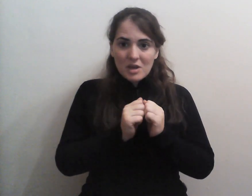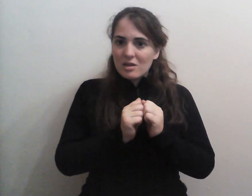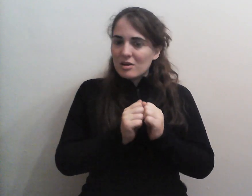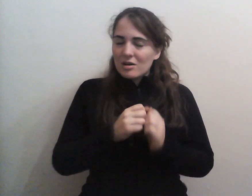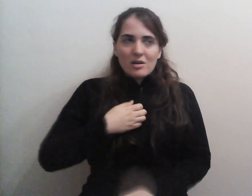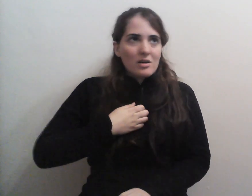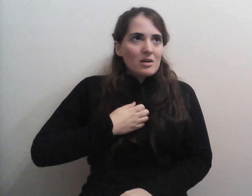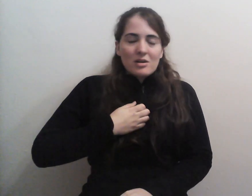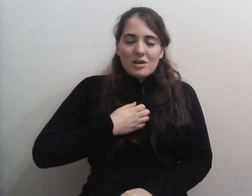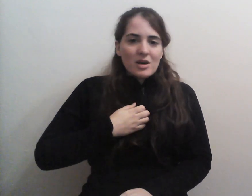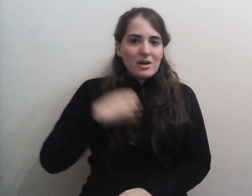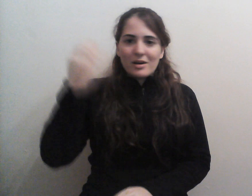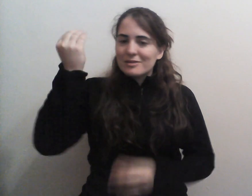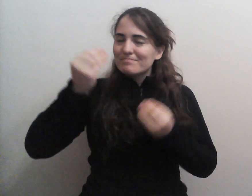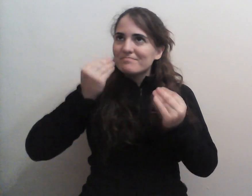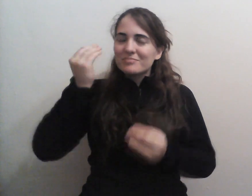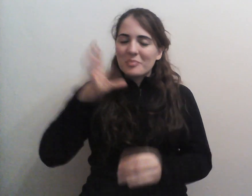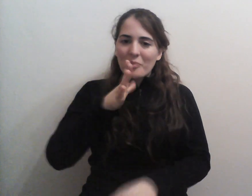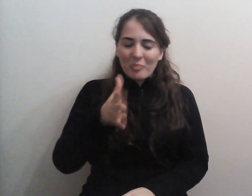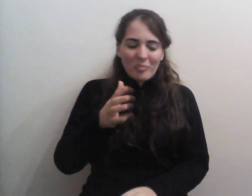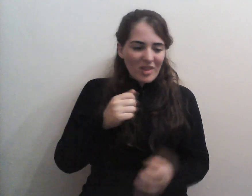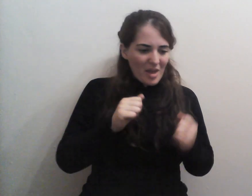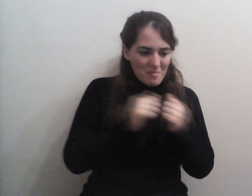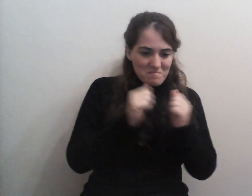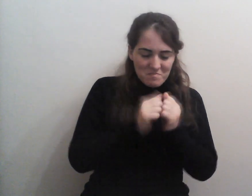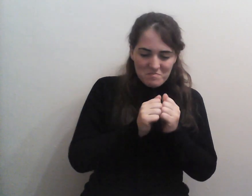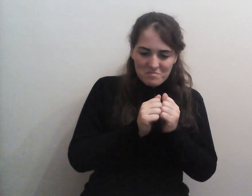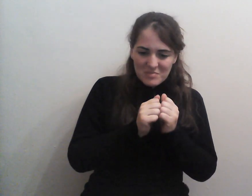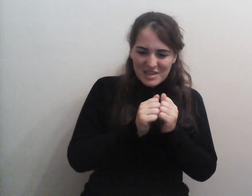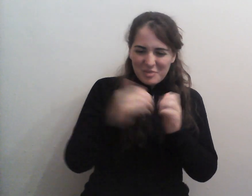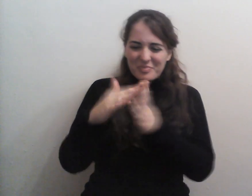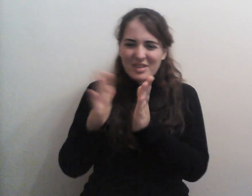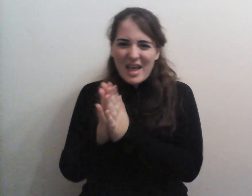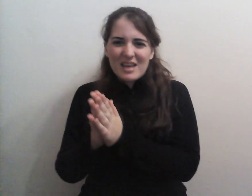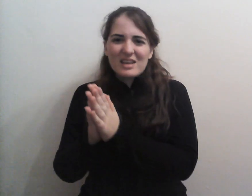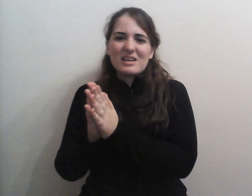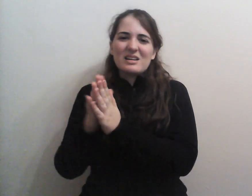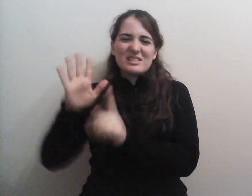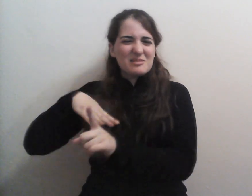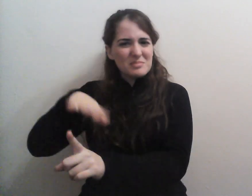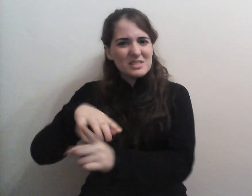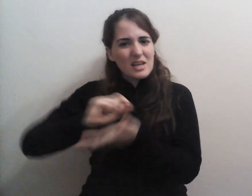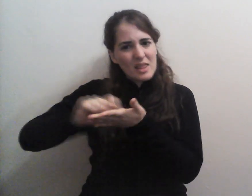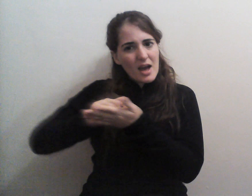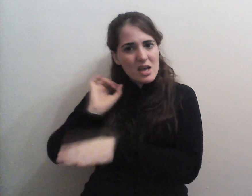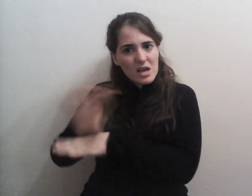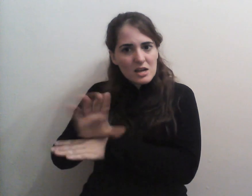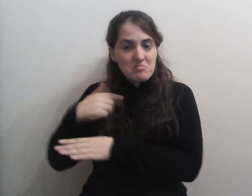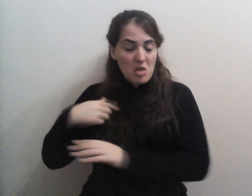escribiendo a gente machacada por la fe. Y él podría haber empezado su carta, podría haber escrito: mire, hermanos, comprad papel